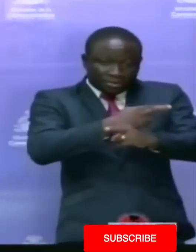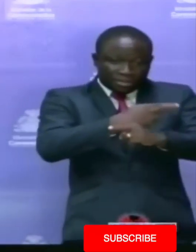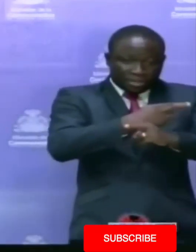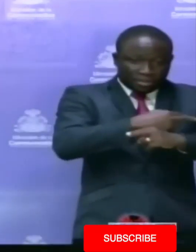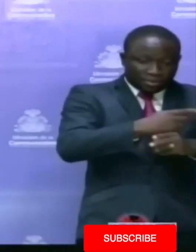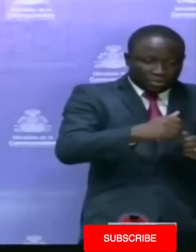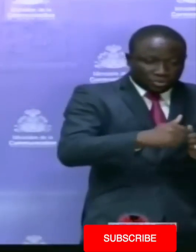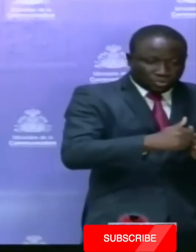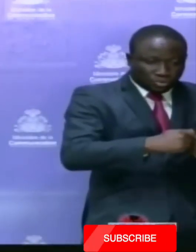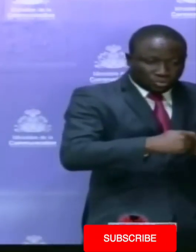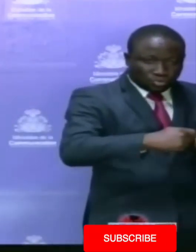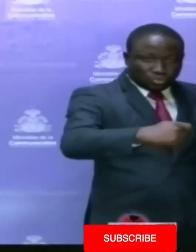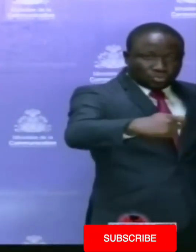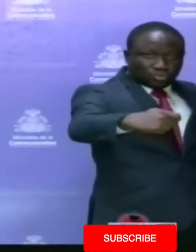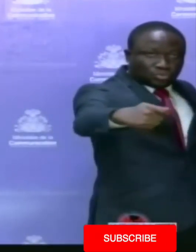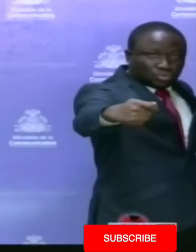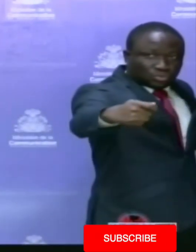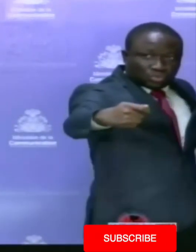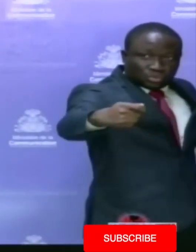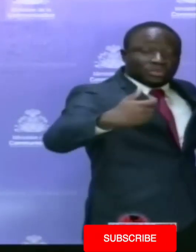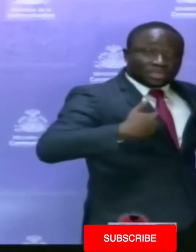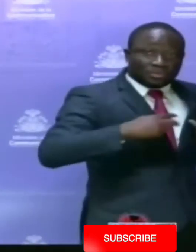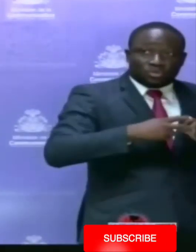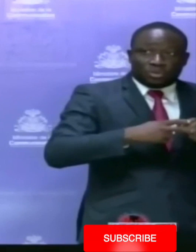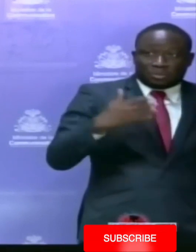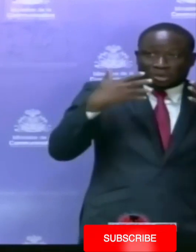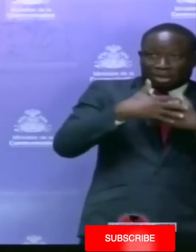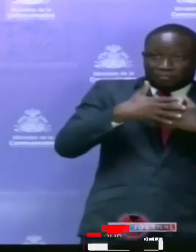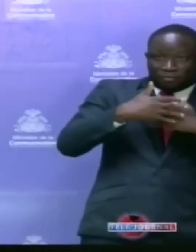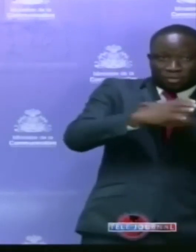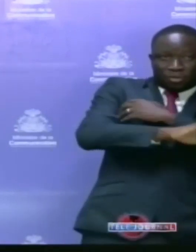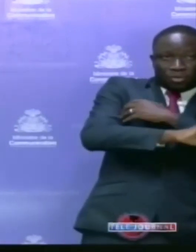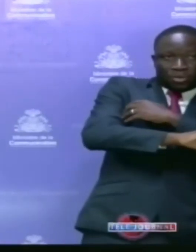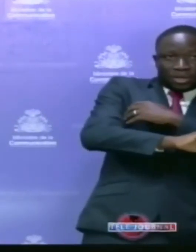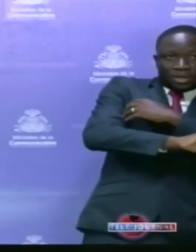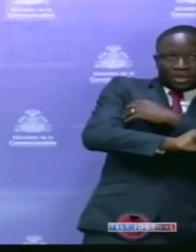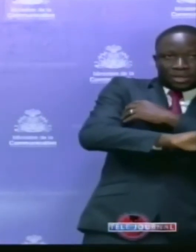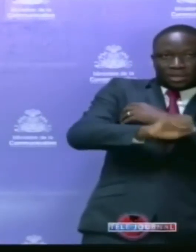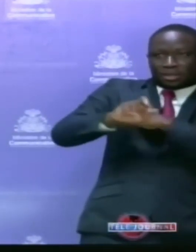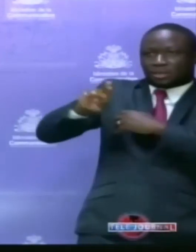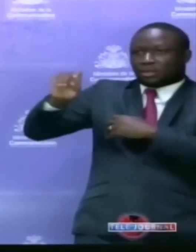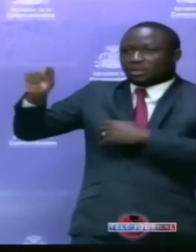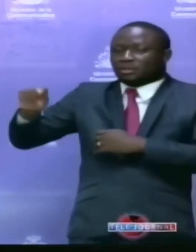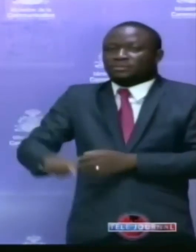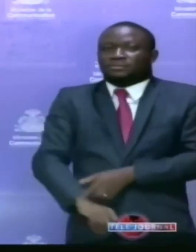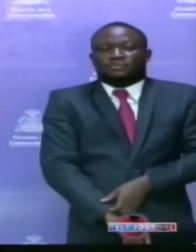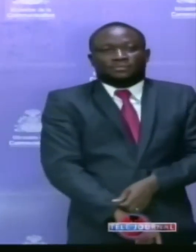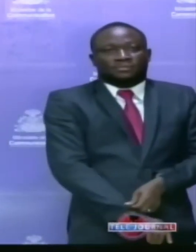vivre droit côté de l'ennemi, de la coucafou, de la cabaret. Parlant de